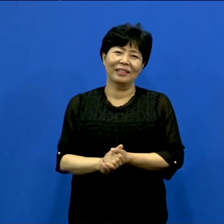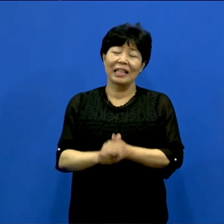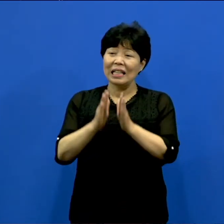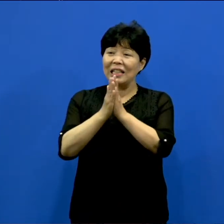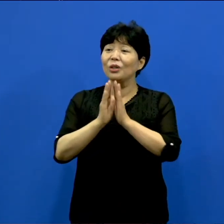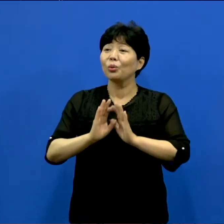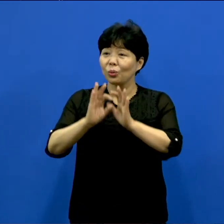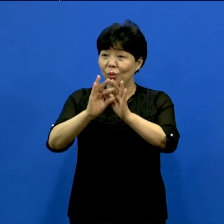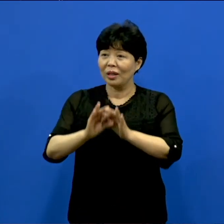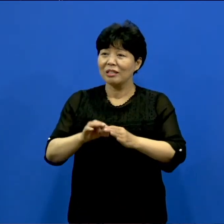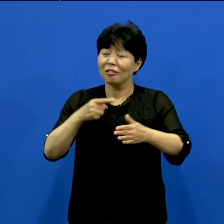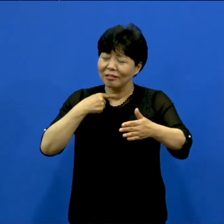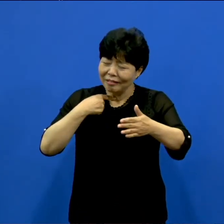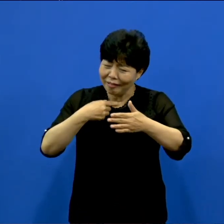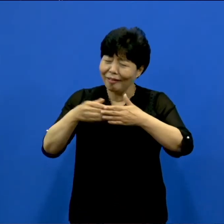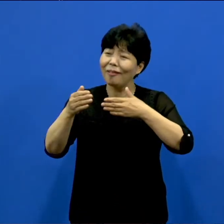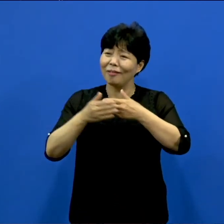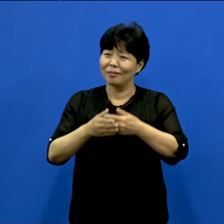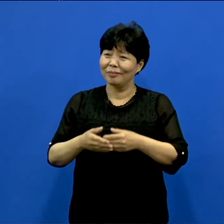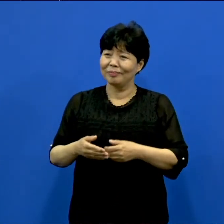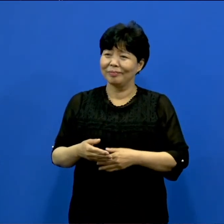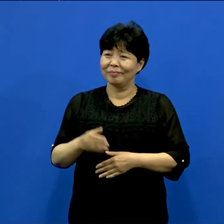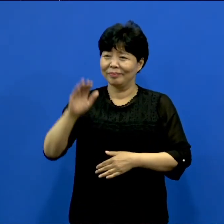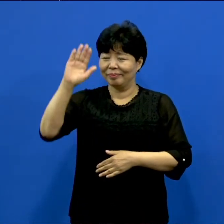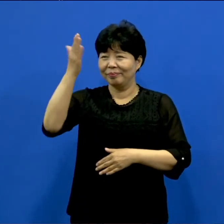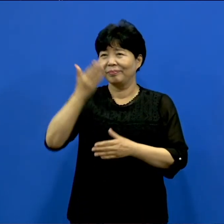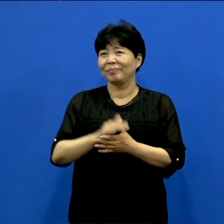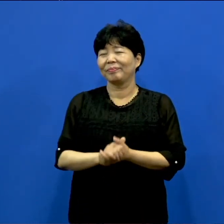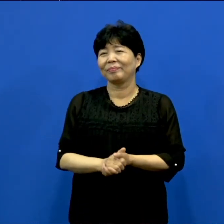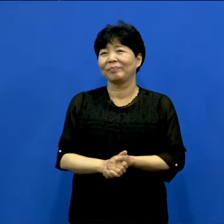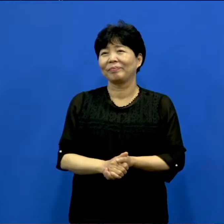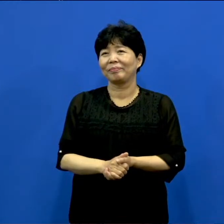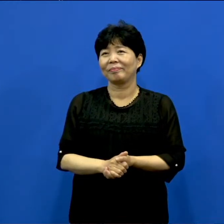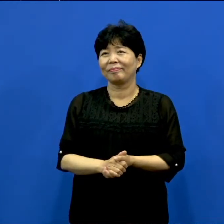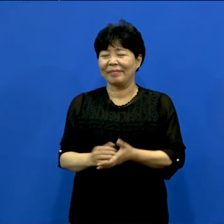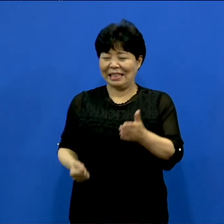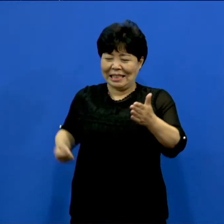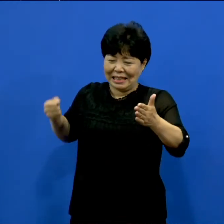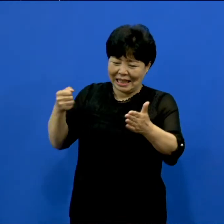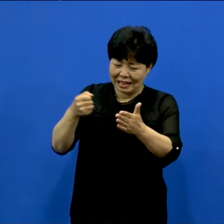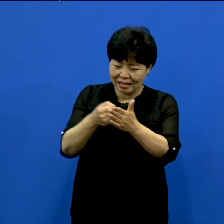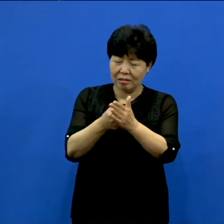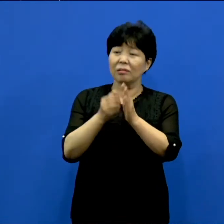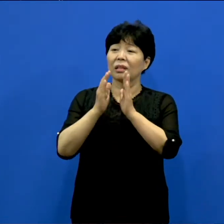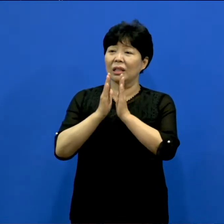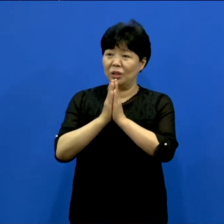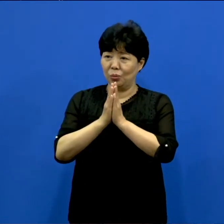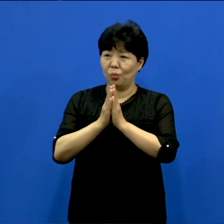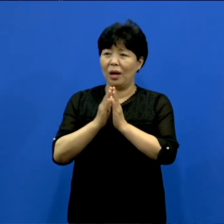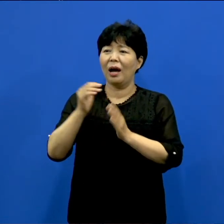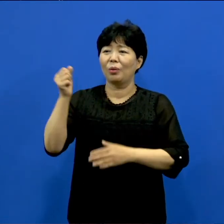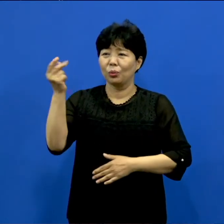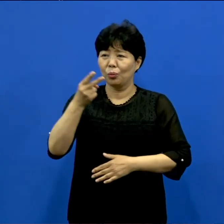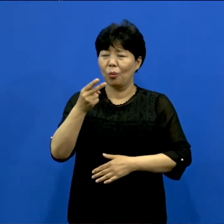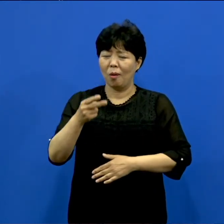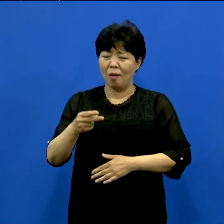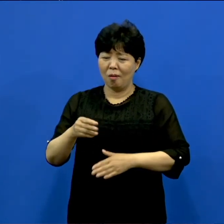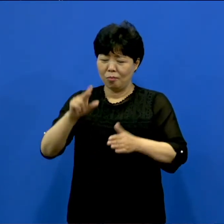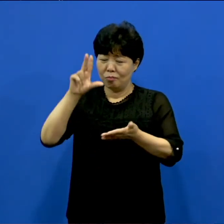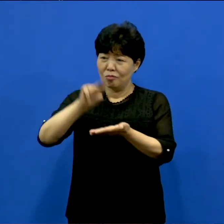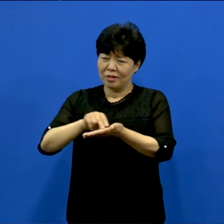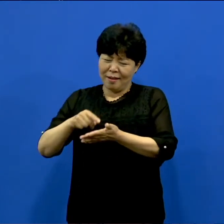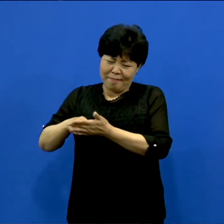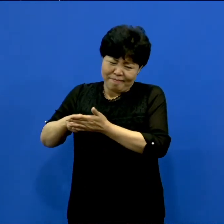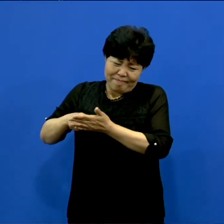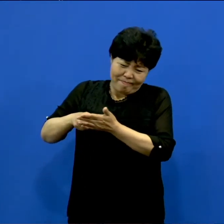어려움이 있으면 기도를 한번 돌파해보는 거예요. 작정 기도하고요, 작정 기도하고 그냥 돌파하는 거예요, 돌파하는.